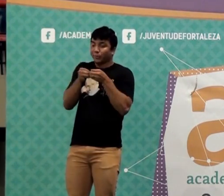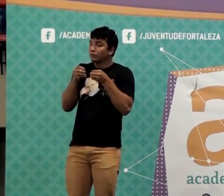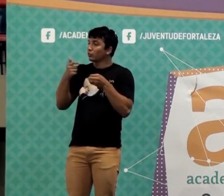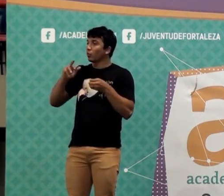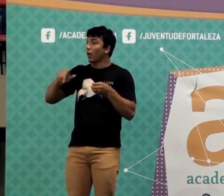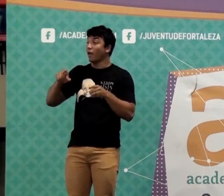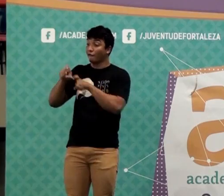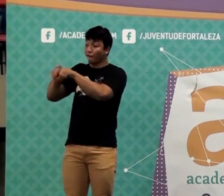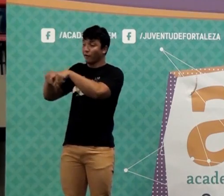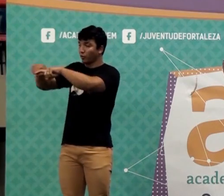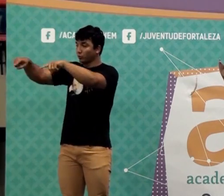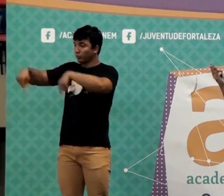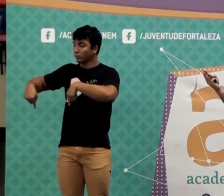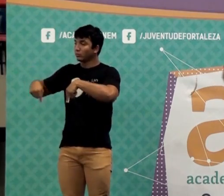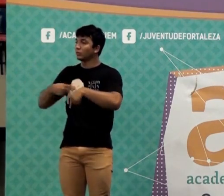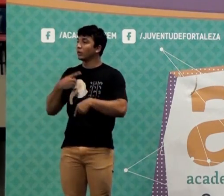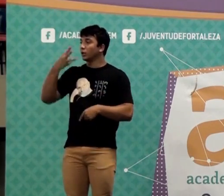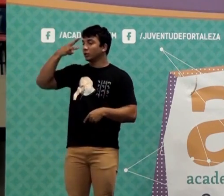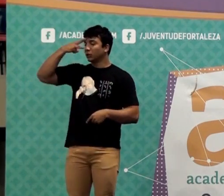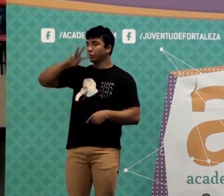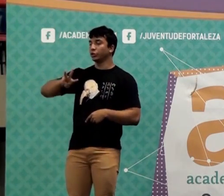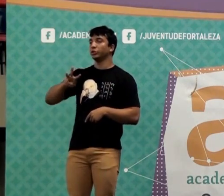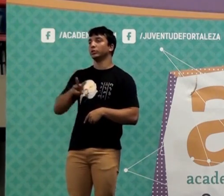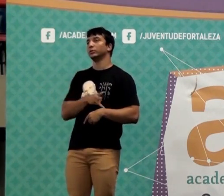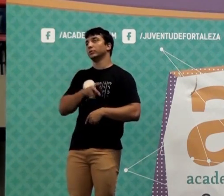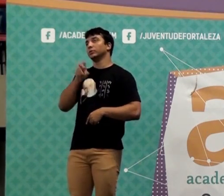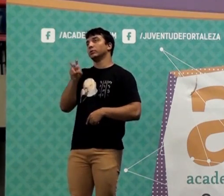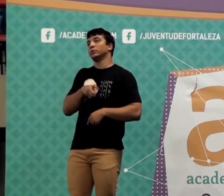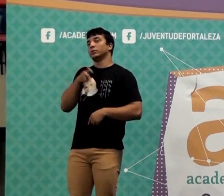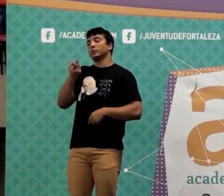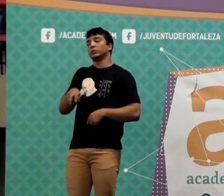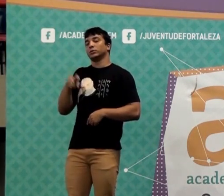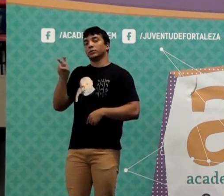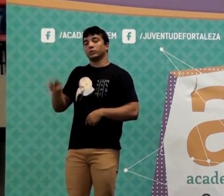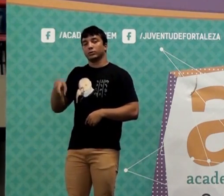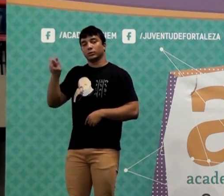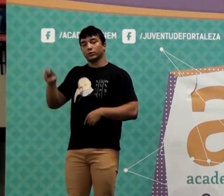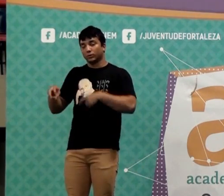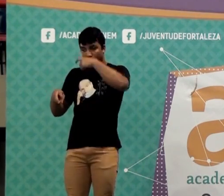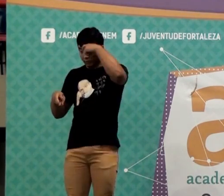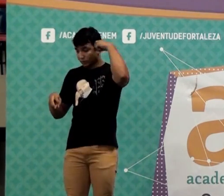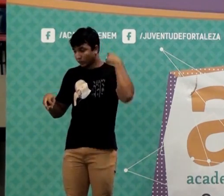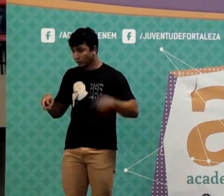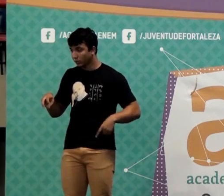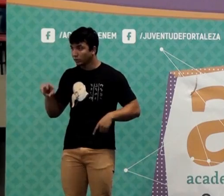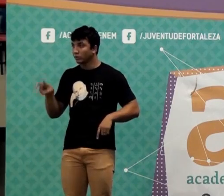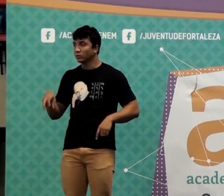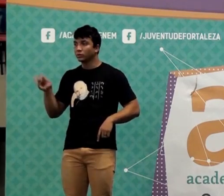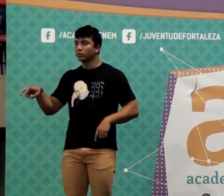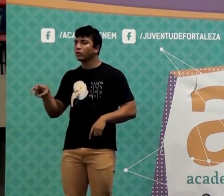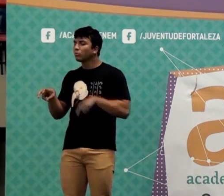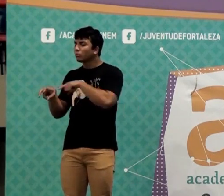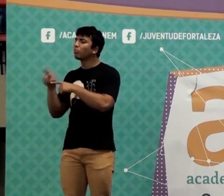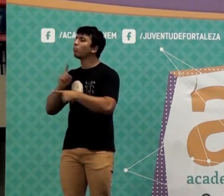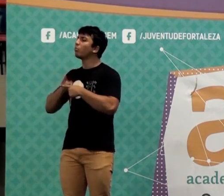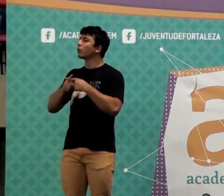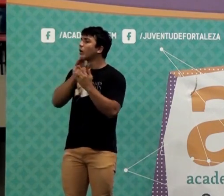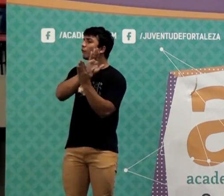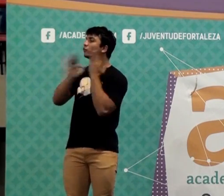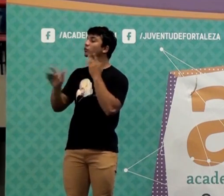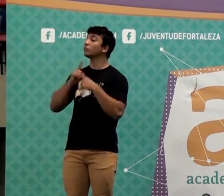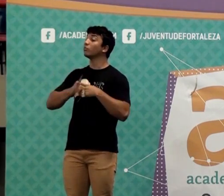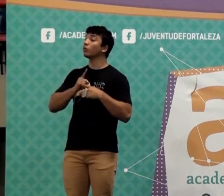mais próximo, 3 dias de viagem. Para tu viajar 3 dias, tu tem que ter um motivo forte, concorda? Então tu